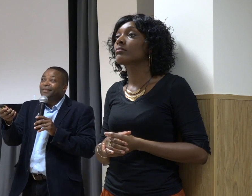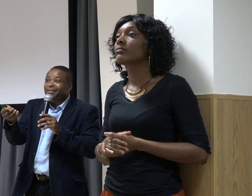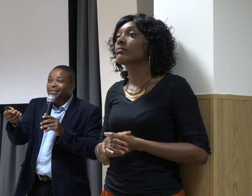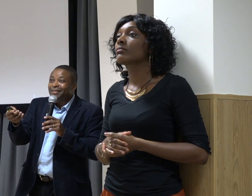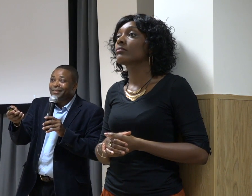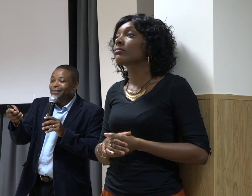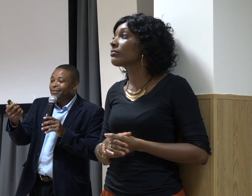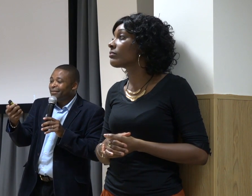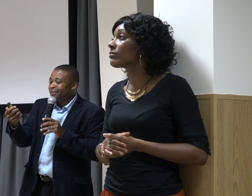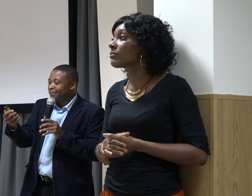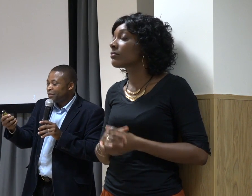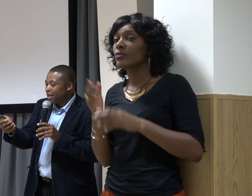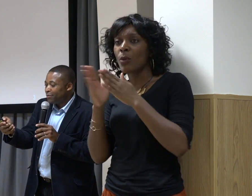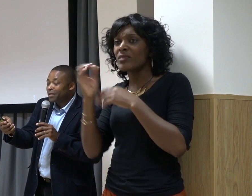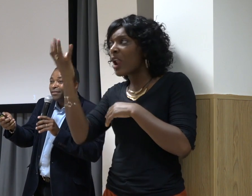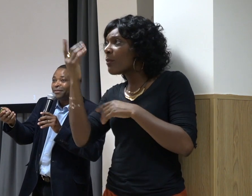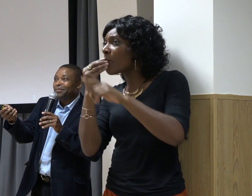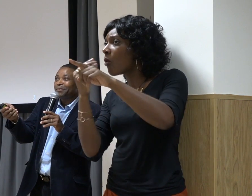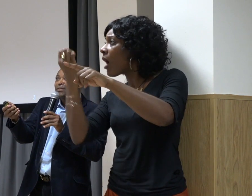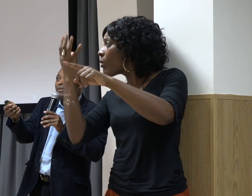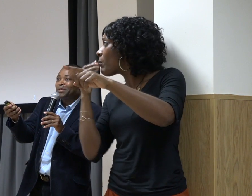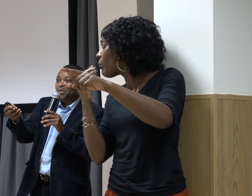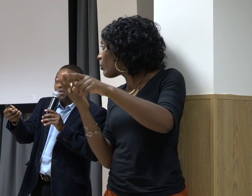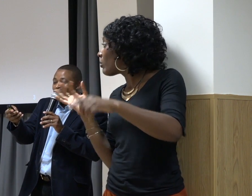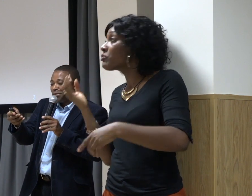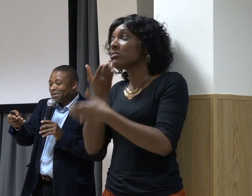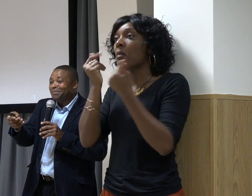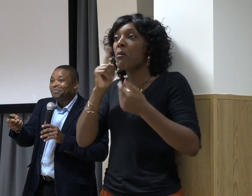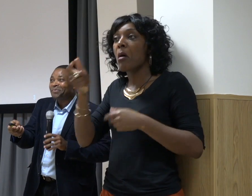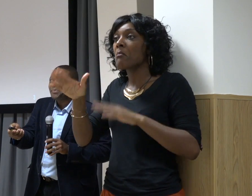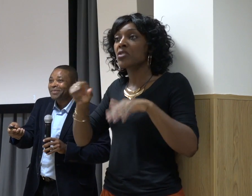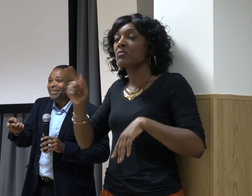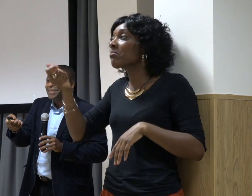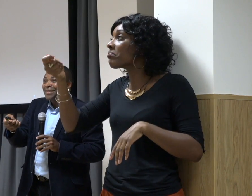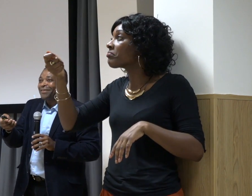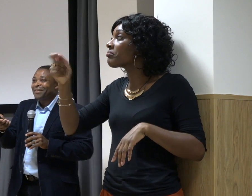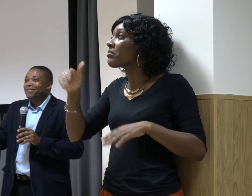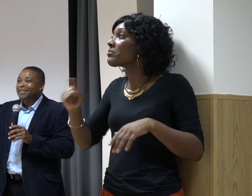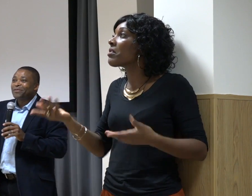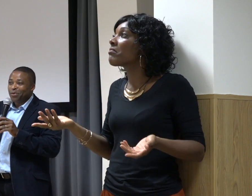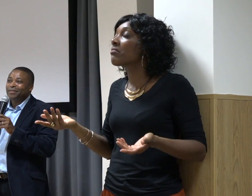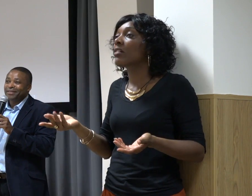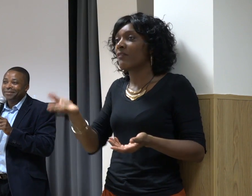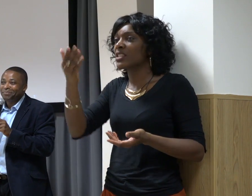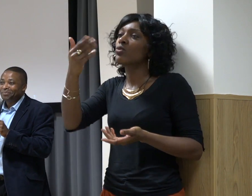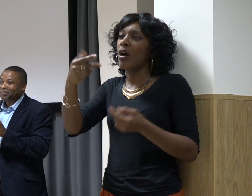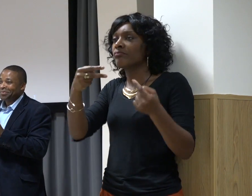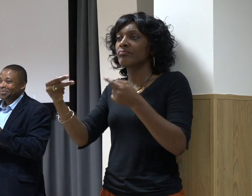Ah. Oui, il a allumé, mais je ne sais pas pourquoi il ne marche pas. Vas-y, tu peux